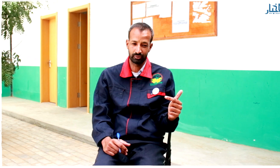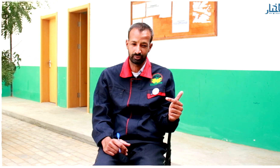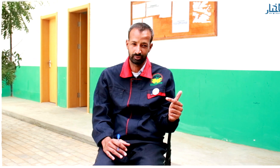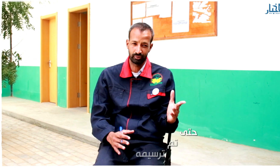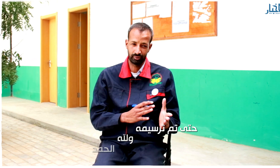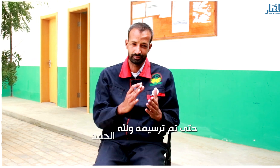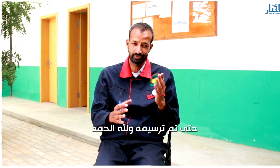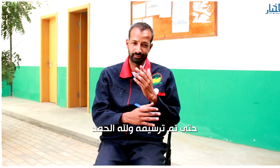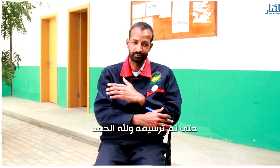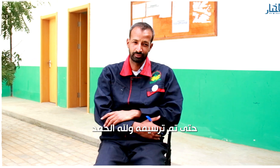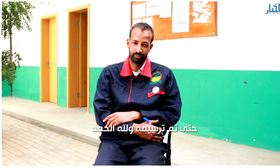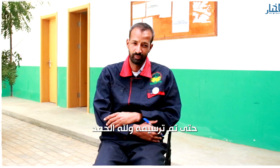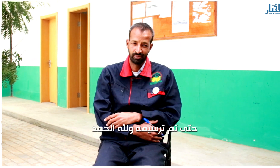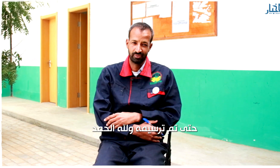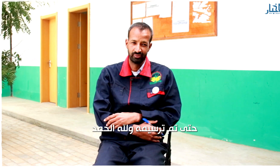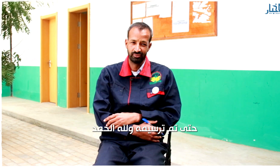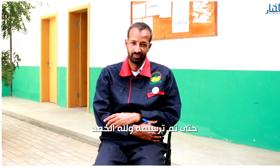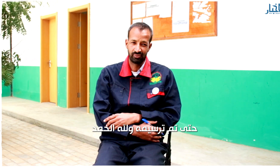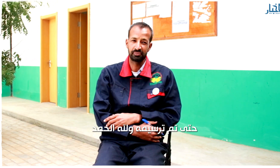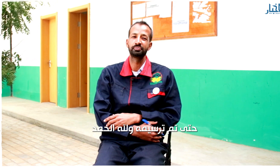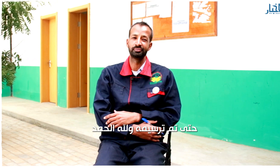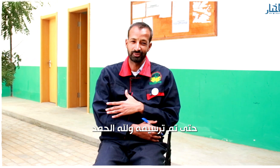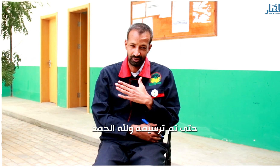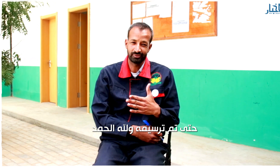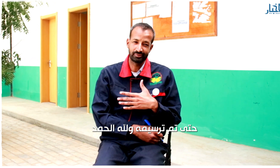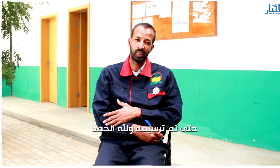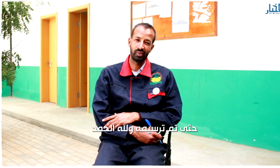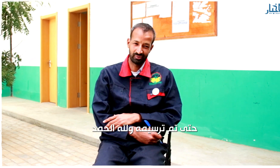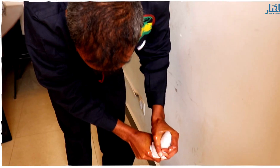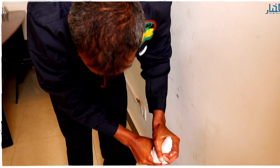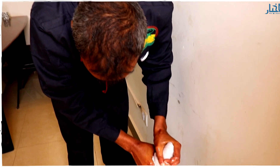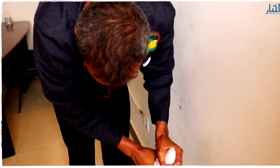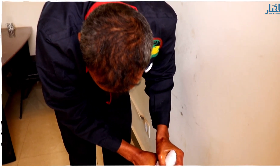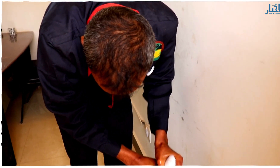اربع الحمد لله الى الان هو هون الحمد لله مراسمي هون